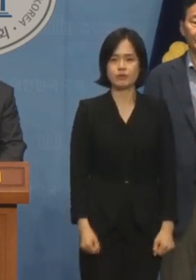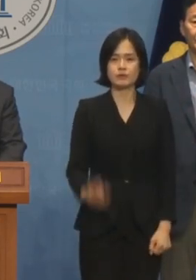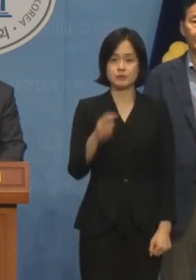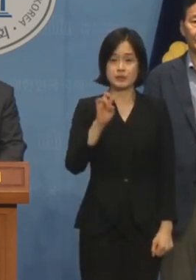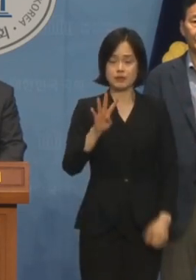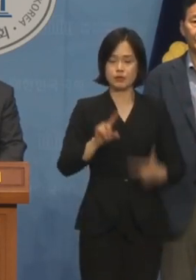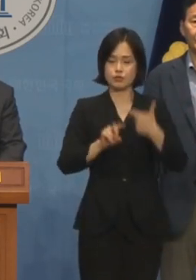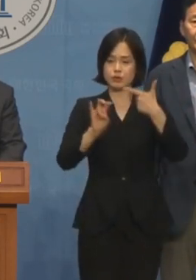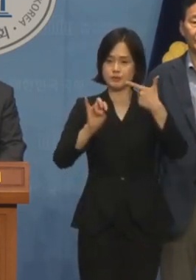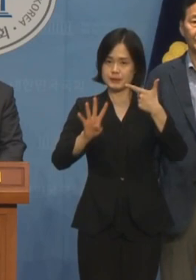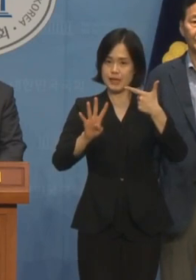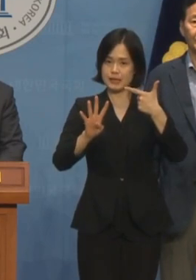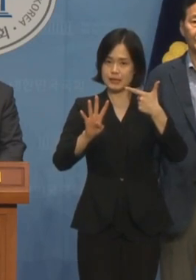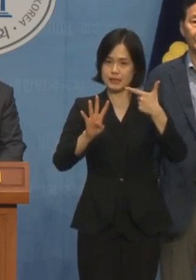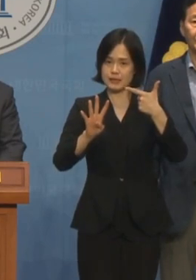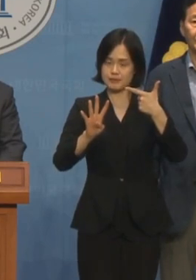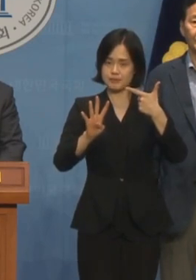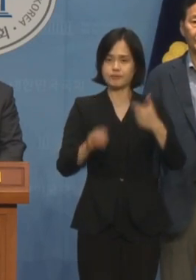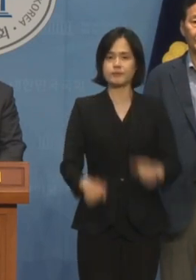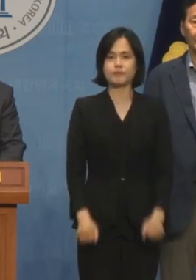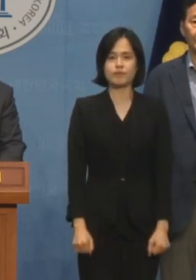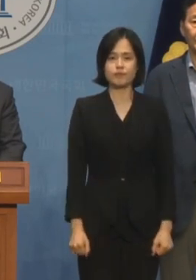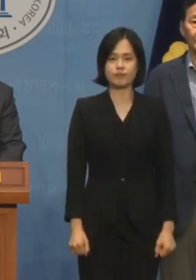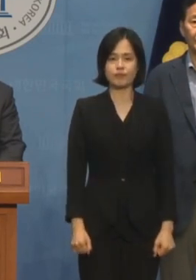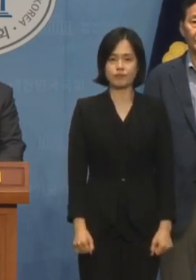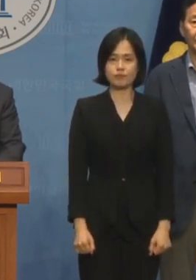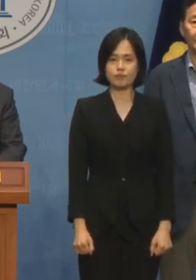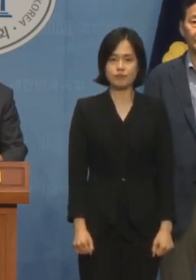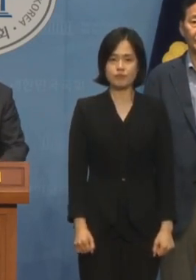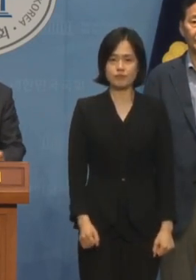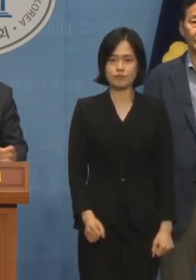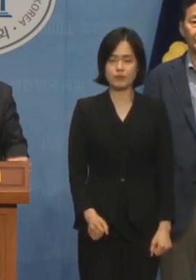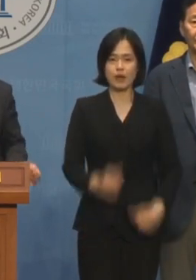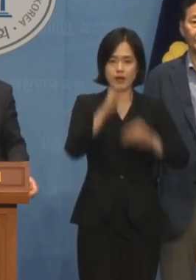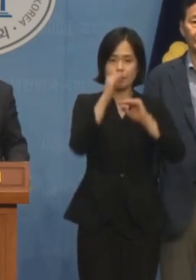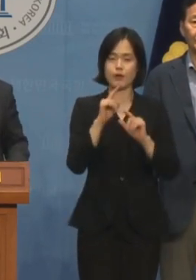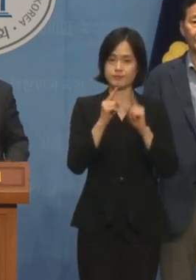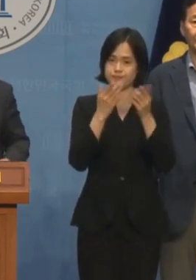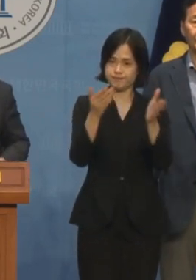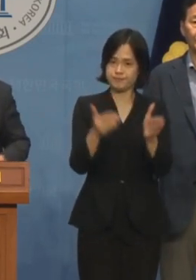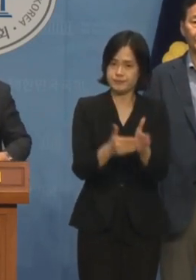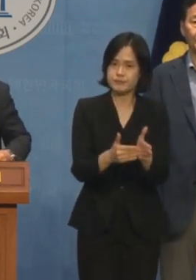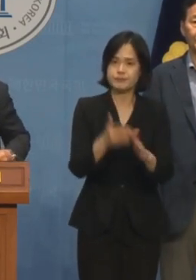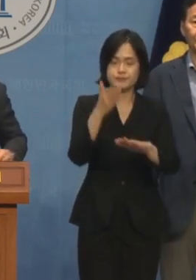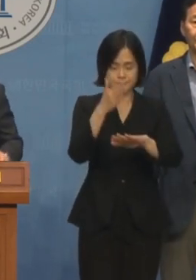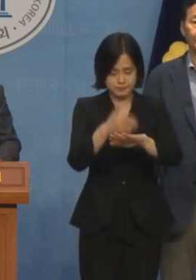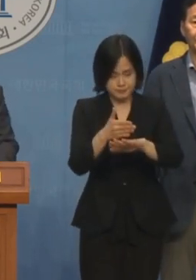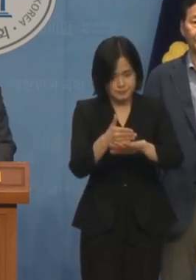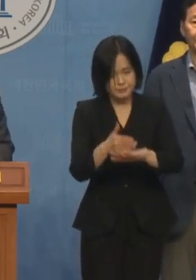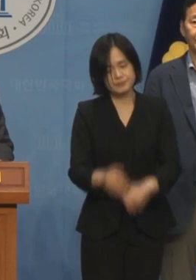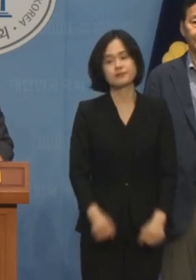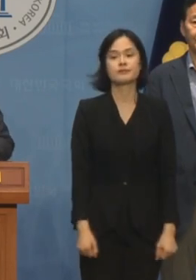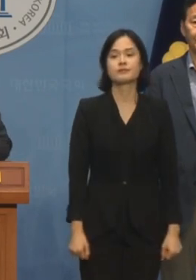국민의힘 외교안보특별위원회 위원 일동 감사합니다.